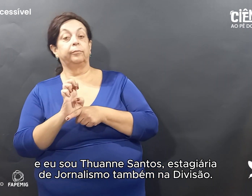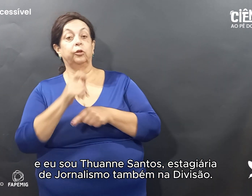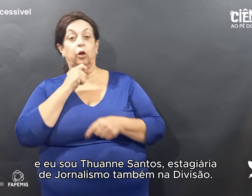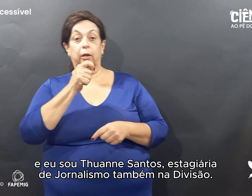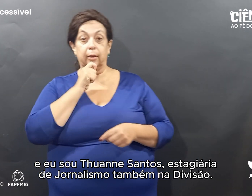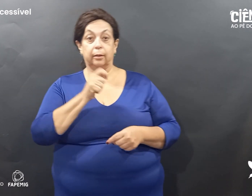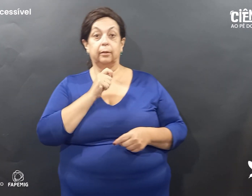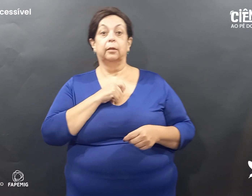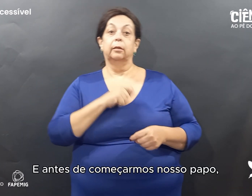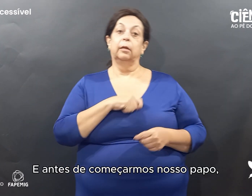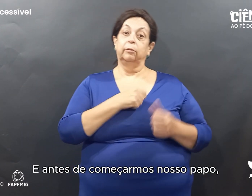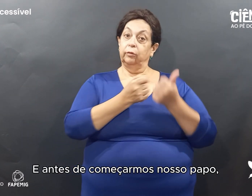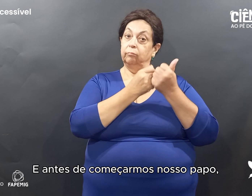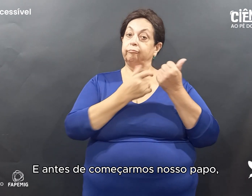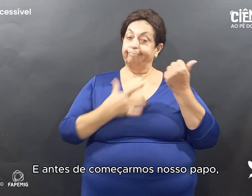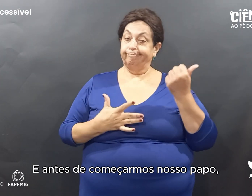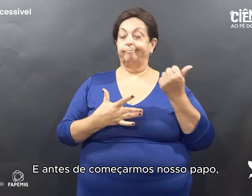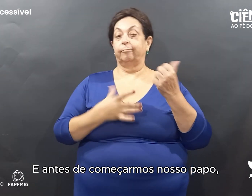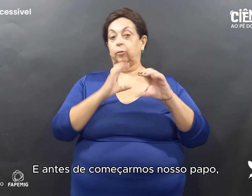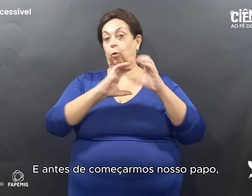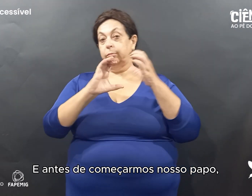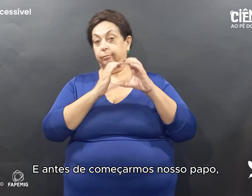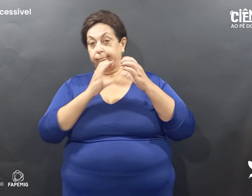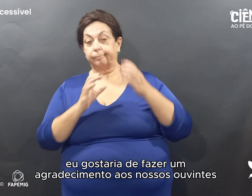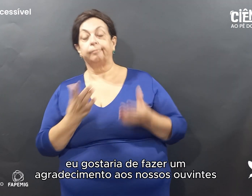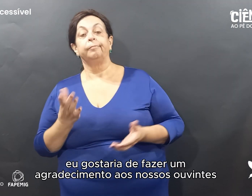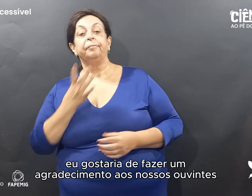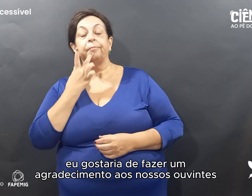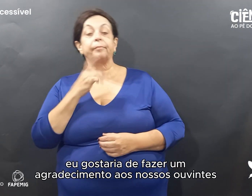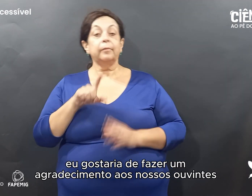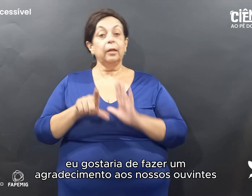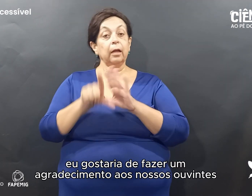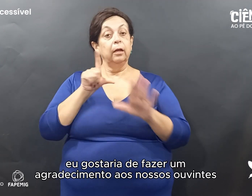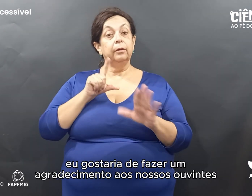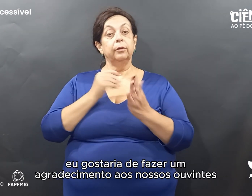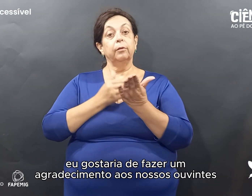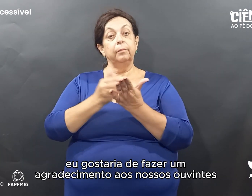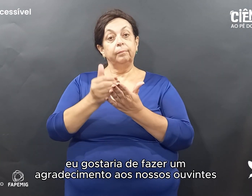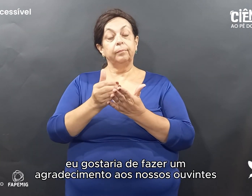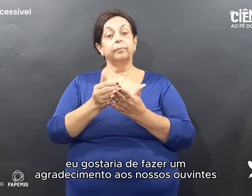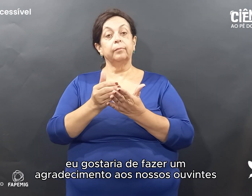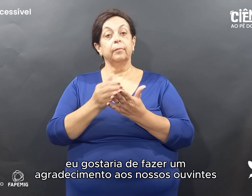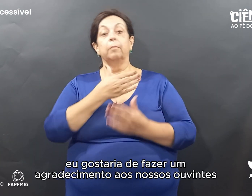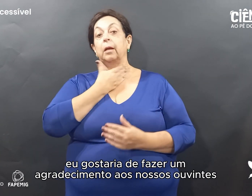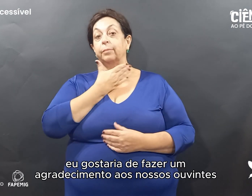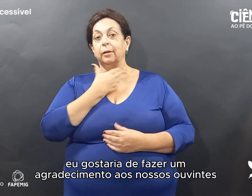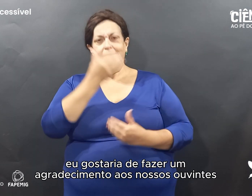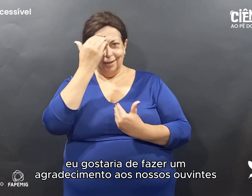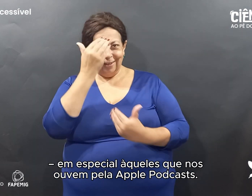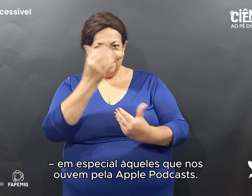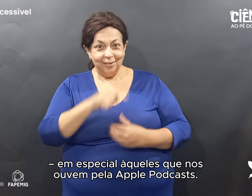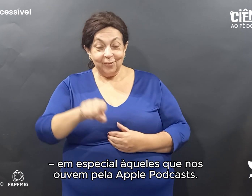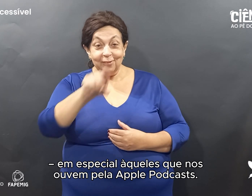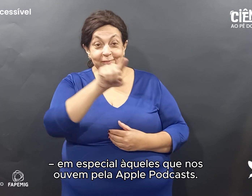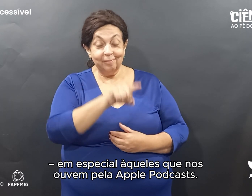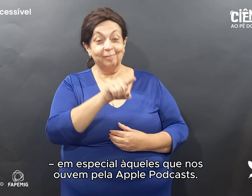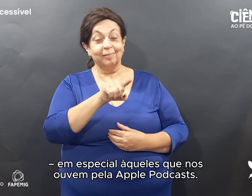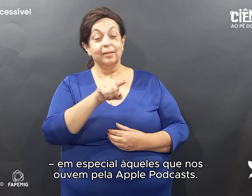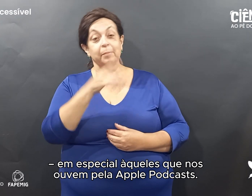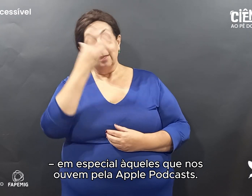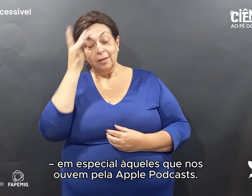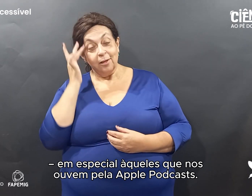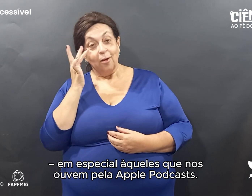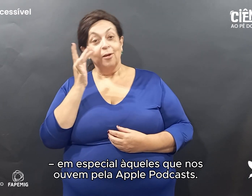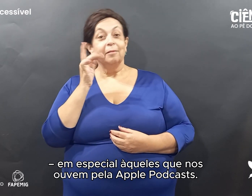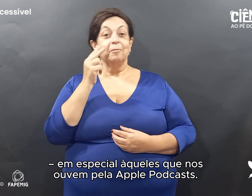também na divisão. E antes de começarmos nosso papo, eu gostaria de fazer um agradecimento aos nossos ouvintes, em especial